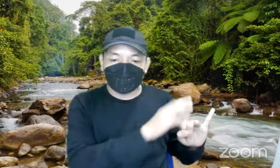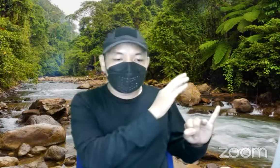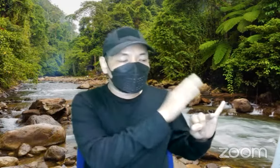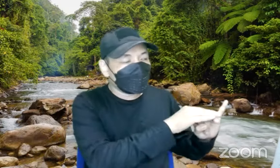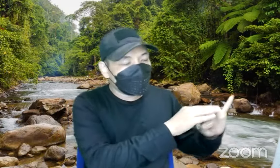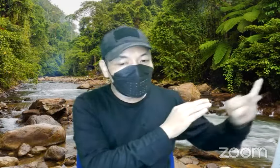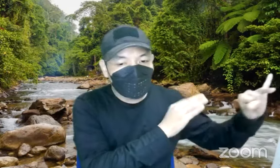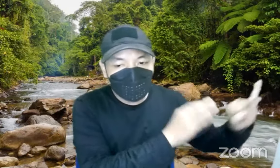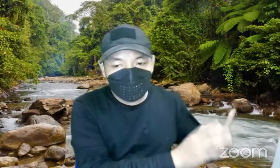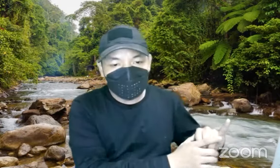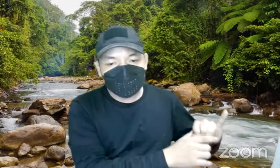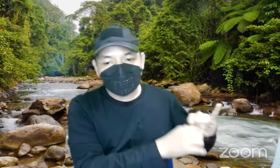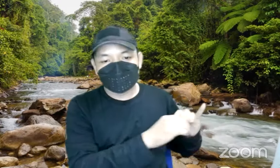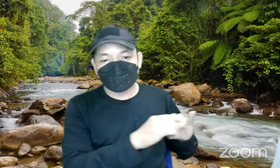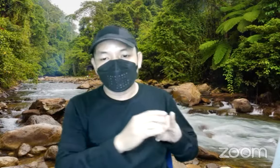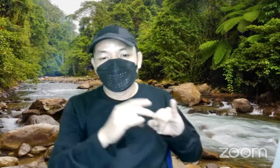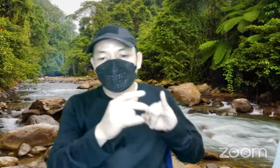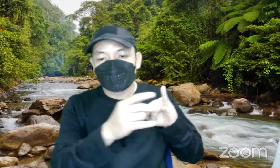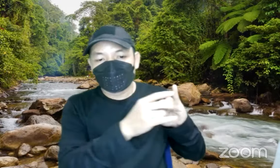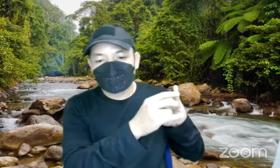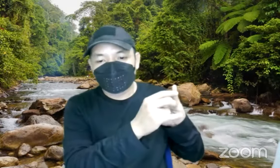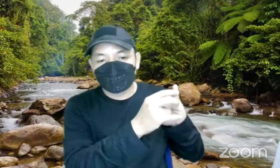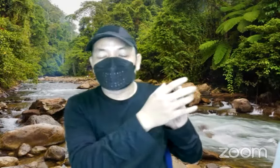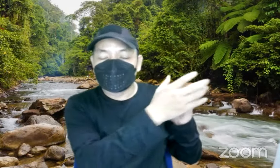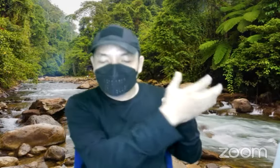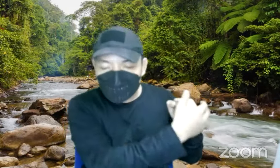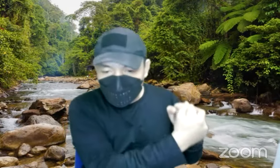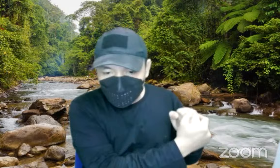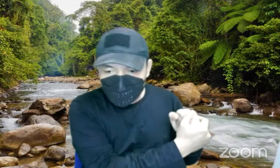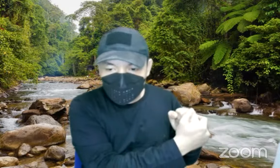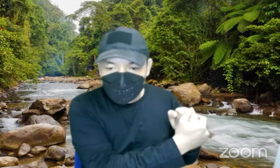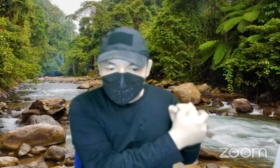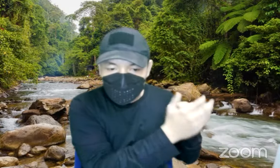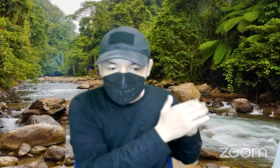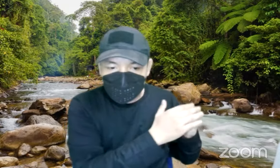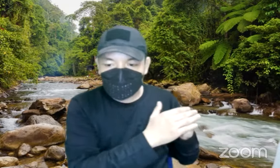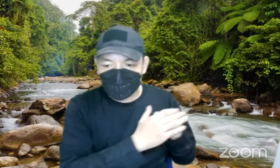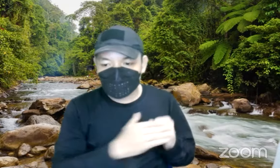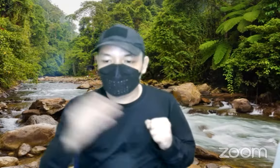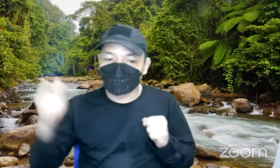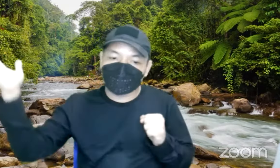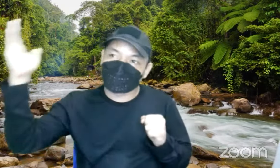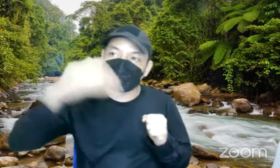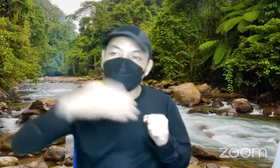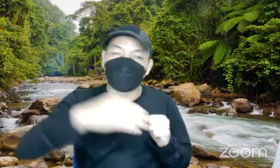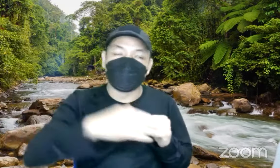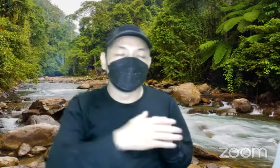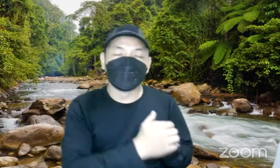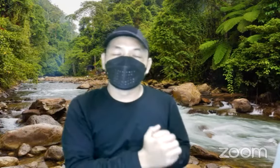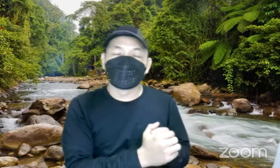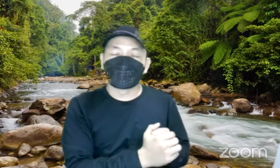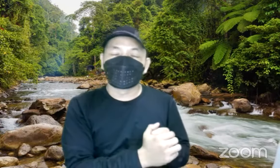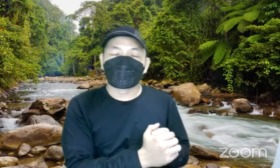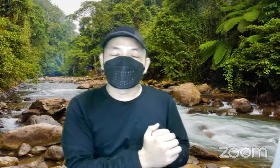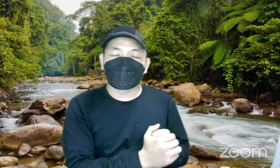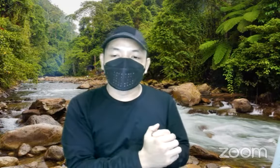ဒီလိုမျိုးပြေးနေရတာတွေနော်ဟိုတေဆုံးနေတဲ့ရုပ်တန့်တွေတွေ့လေလေနော်ကျွန်တော်တို့ခက်ကိုတခါဟိုစိ